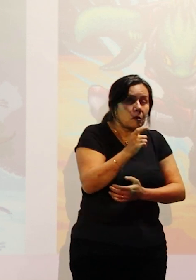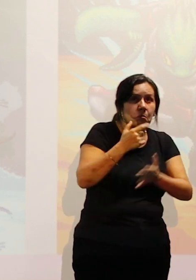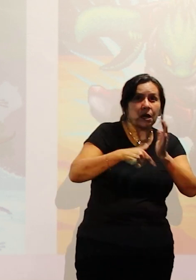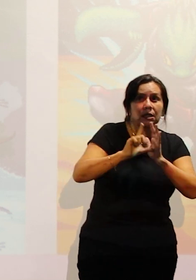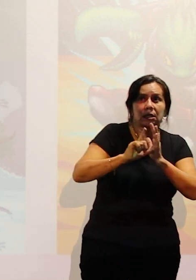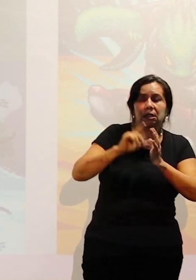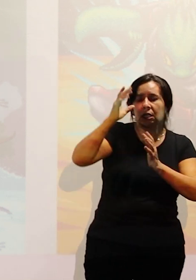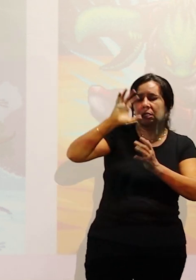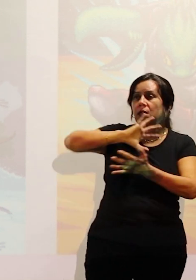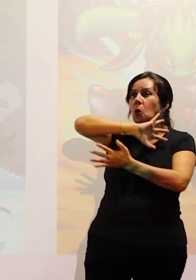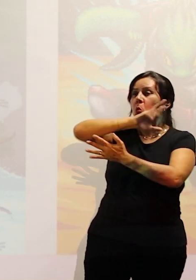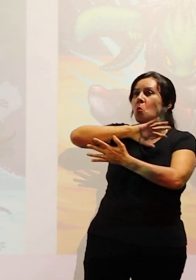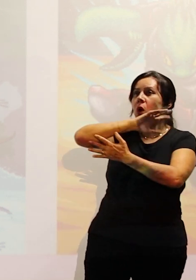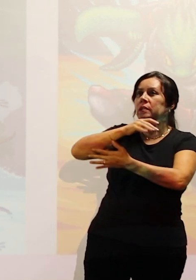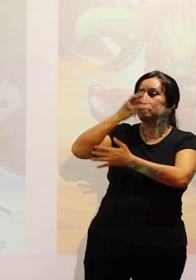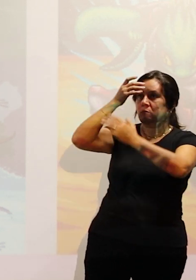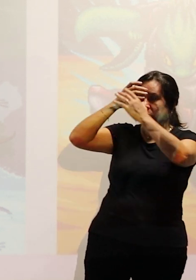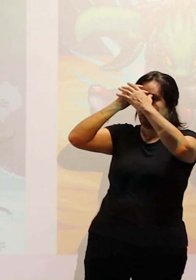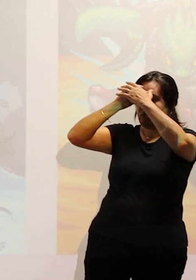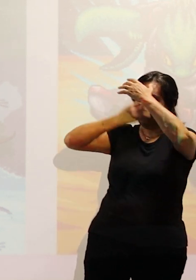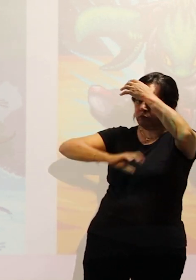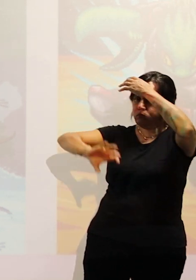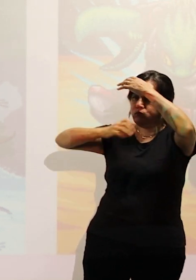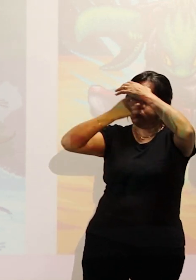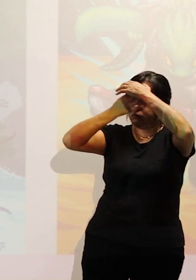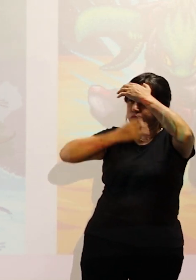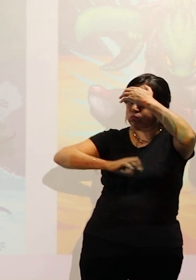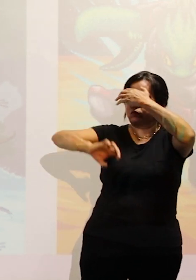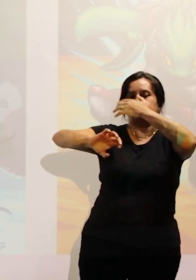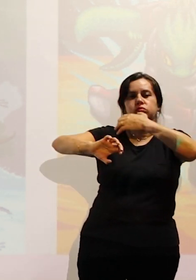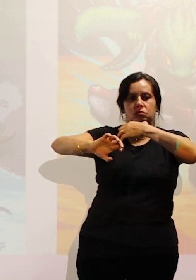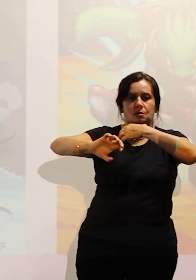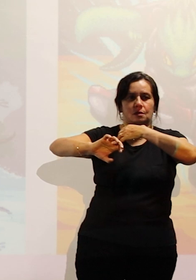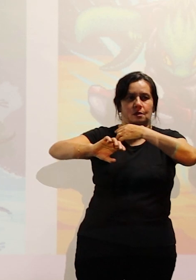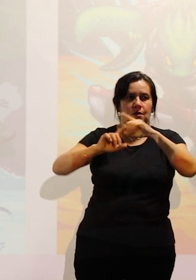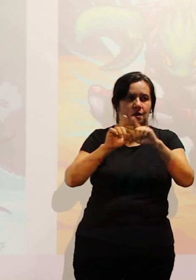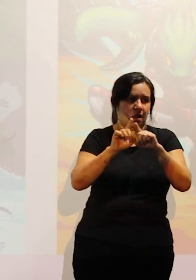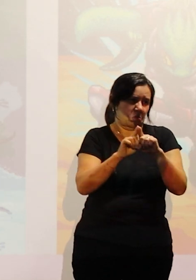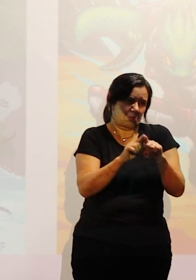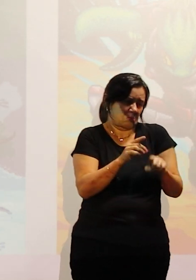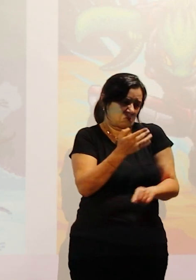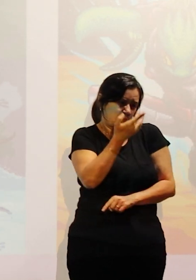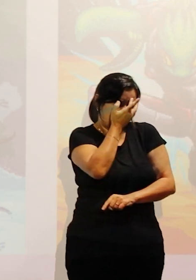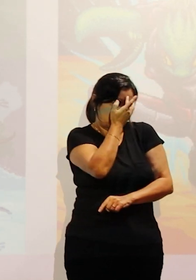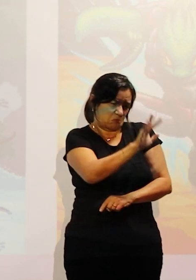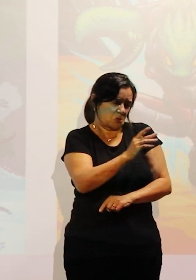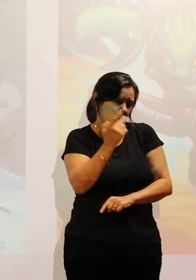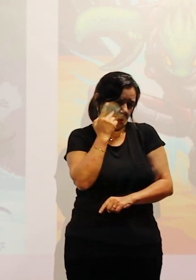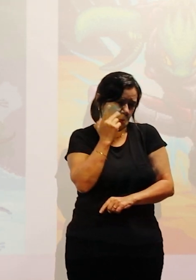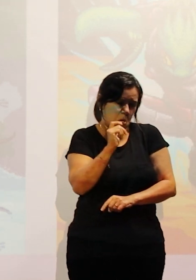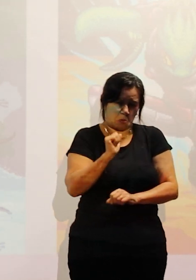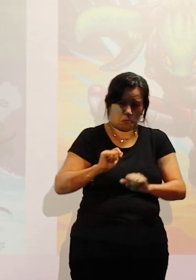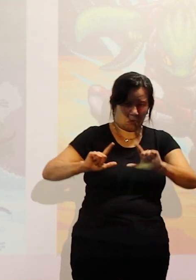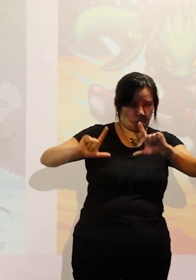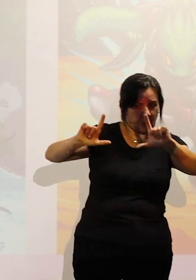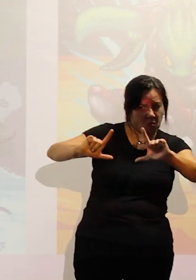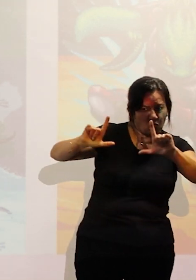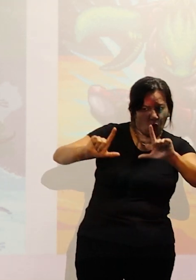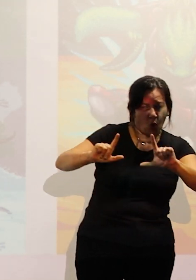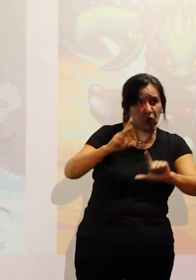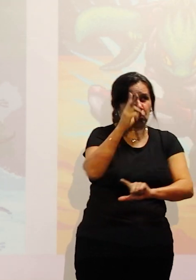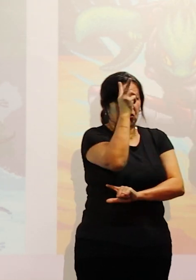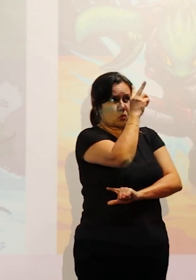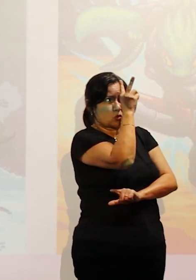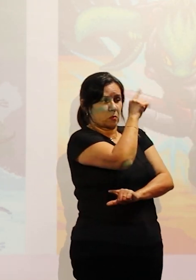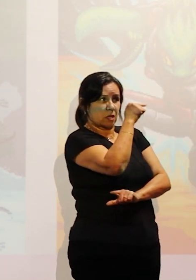é um elefante. Aí não importa se você vai ver na sua mente uma foto de um elefante, ou uma memória que você teve de você